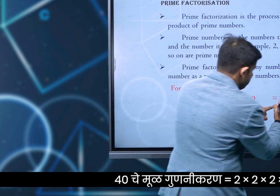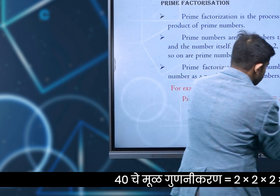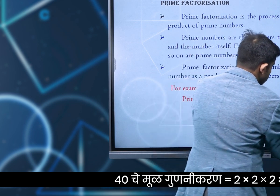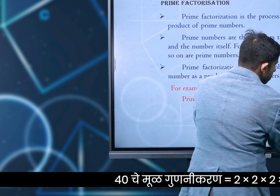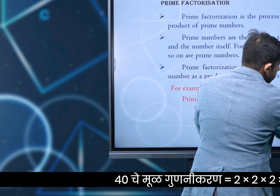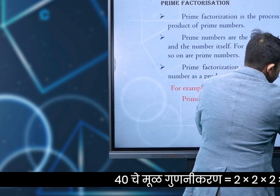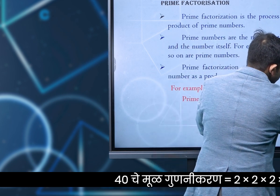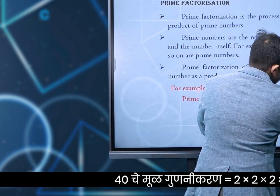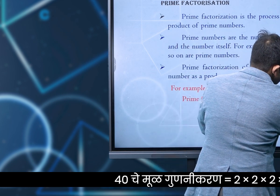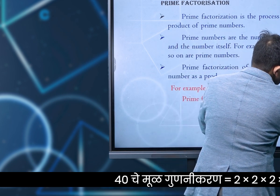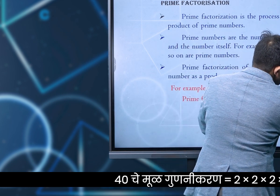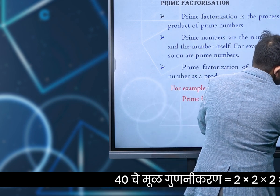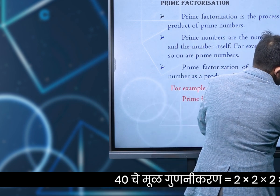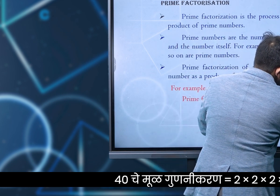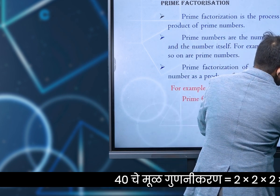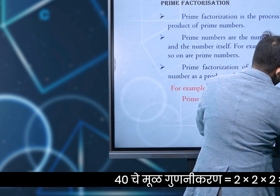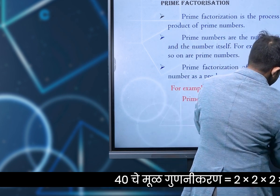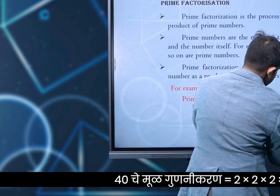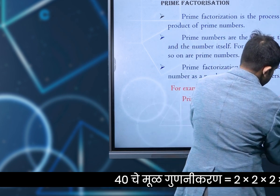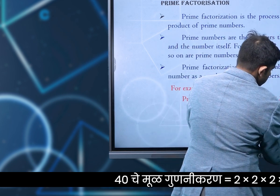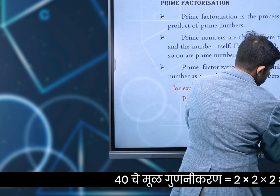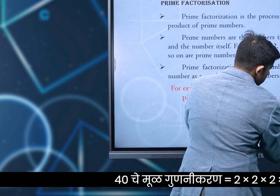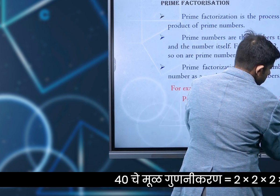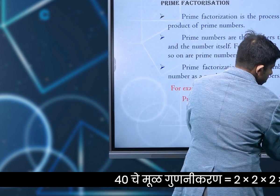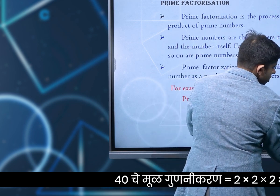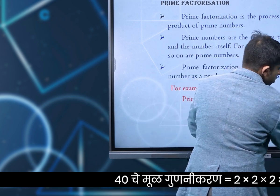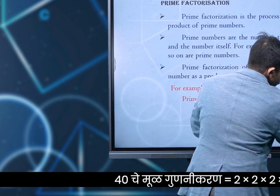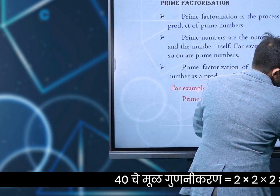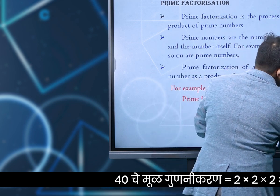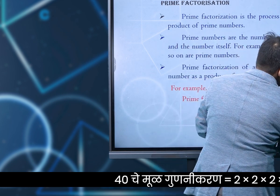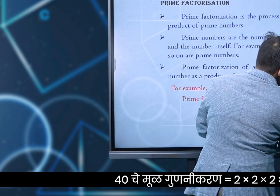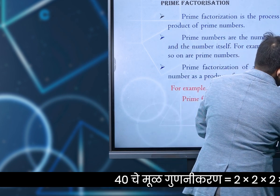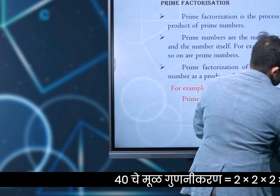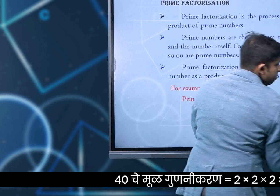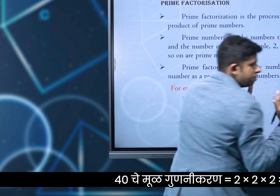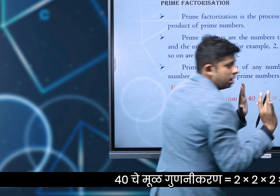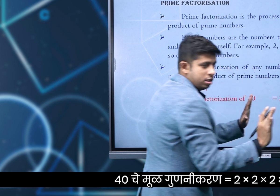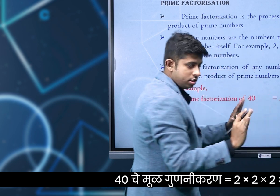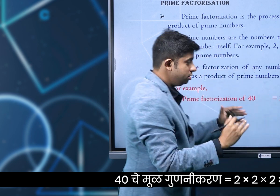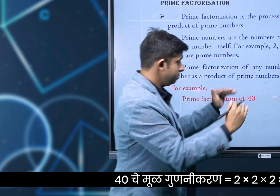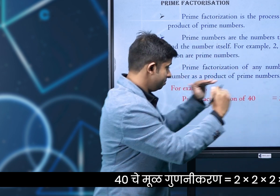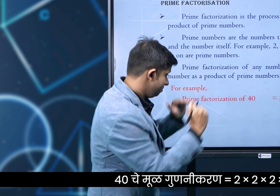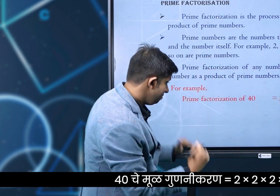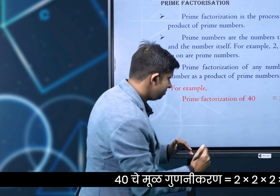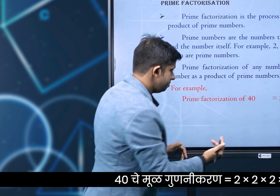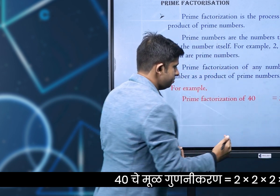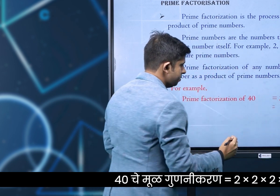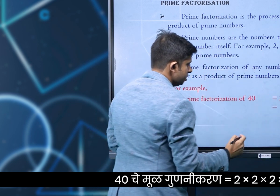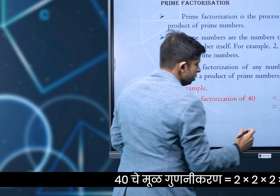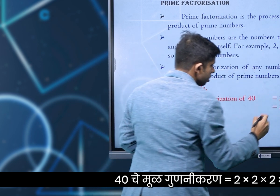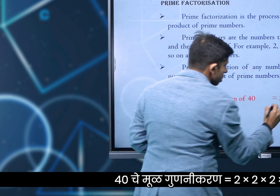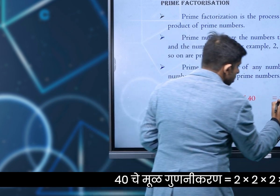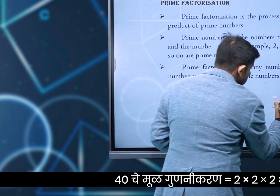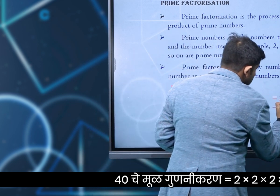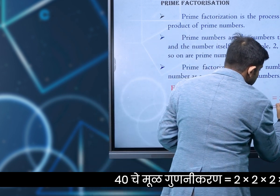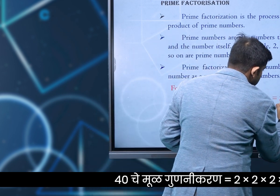चाळीसचे मूळ गुणनीकरण बरोबर 2 गुणिले 2 गुणिले 2 गुणिले 5 बरोबर 2 चा घन गुणिले 5.